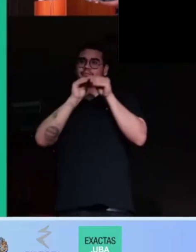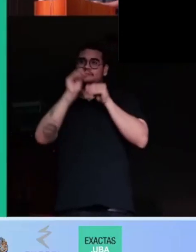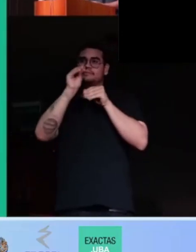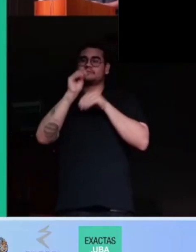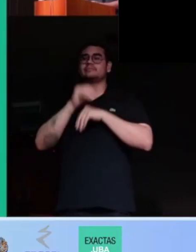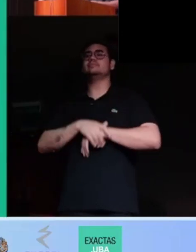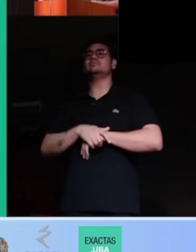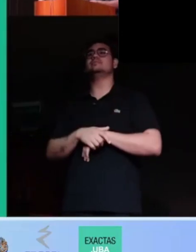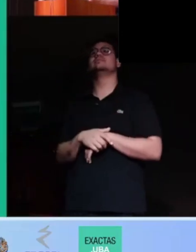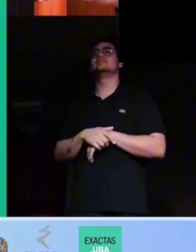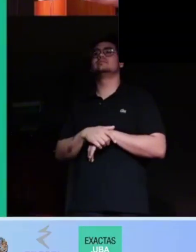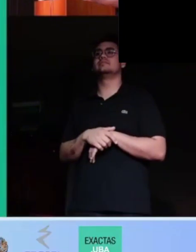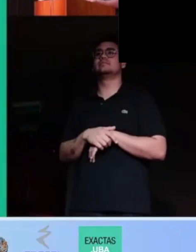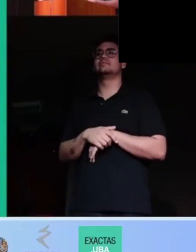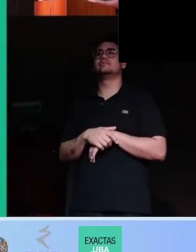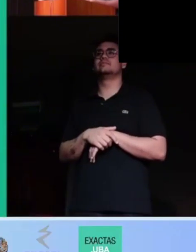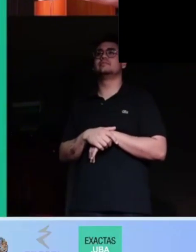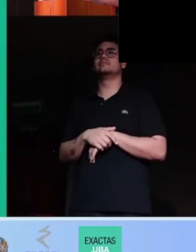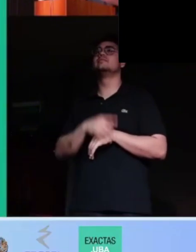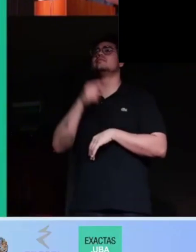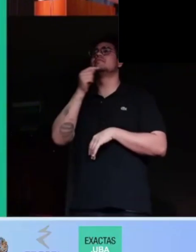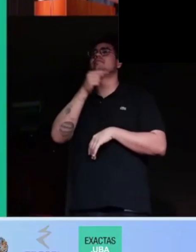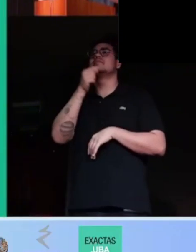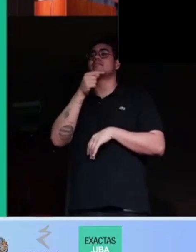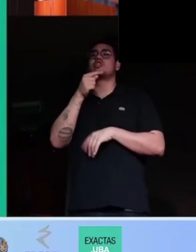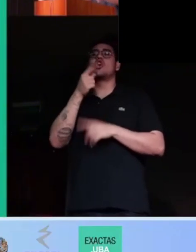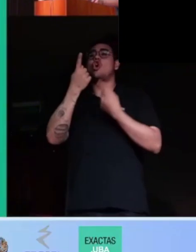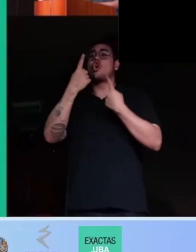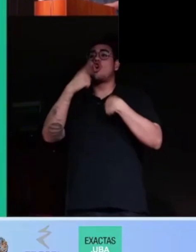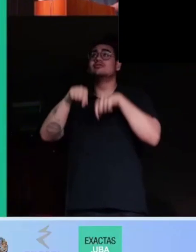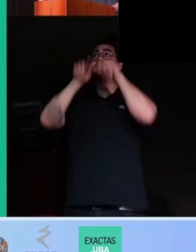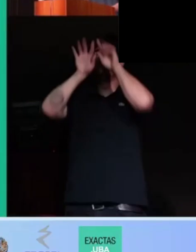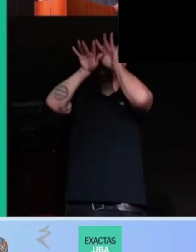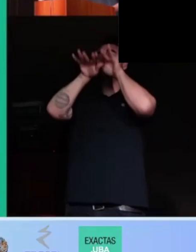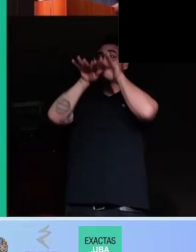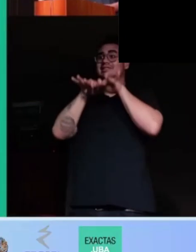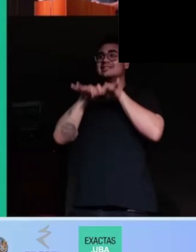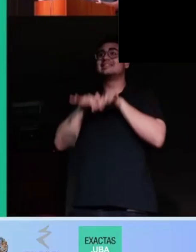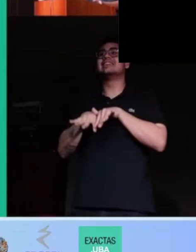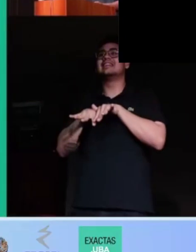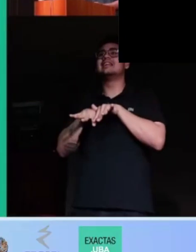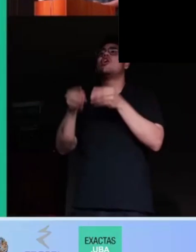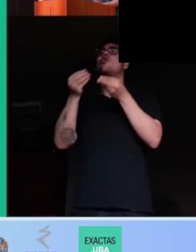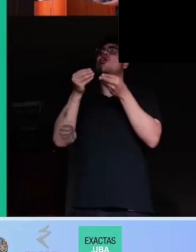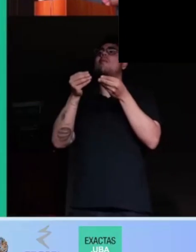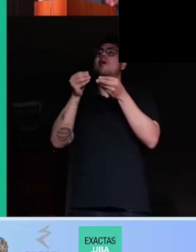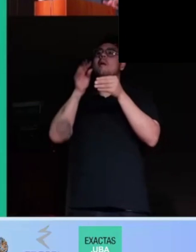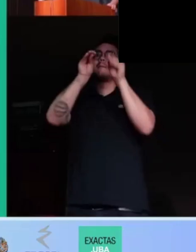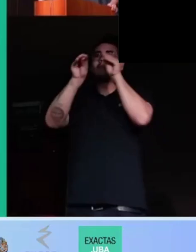acceder, digamos, y ver el código y de cómo está diseñado el programa.